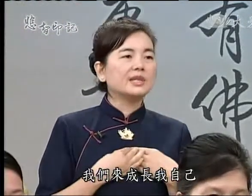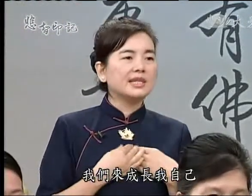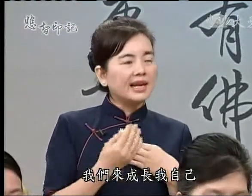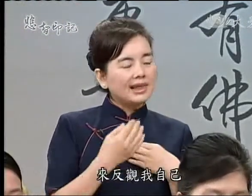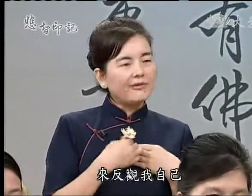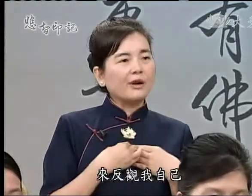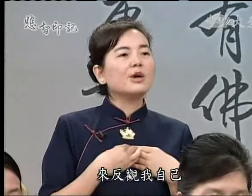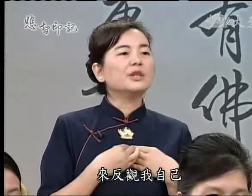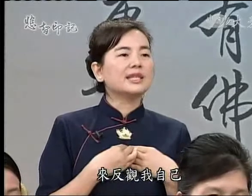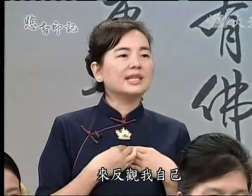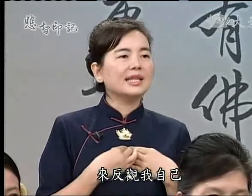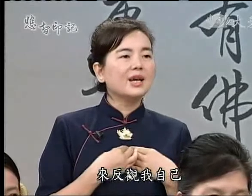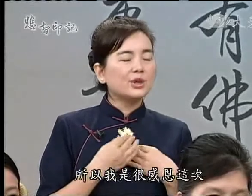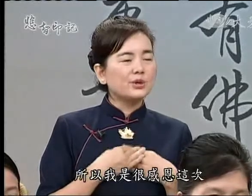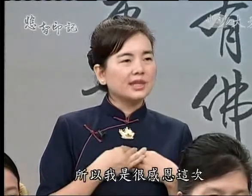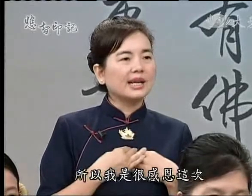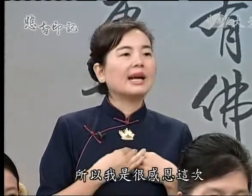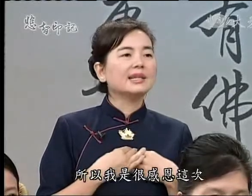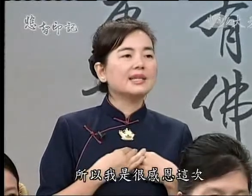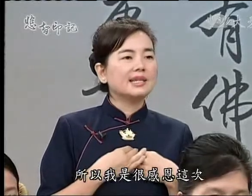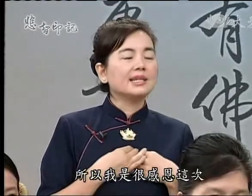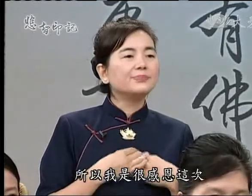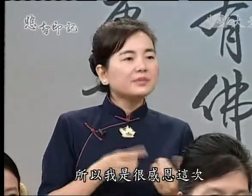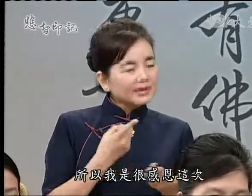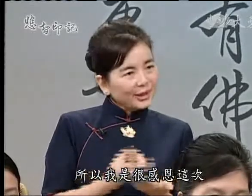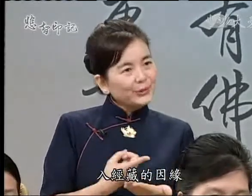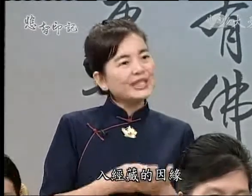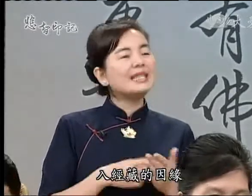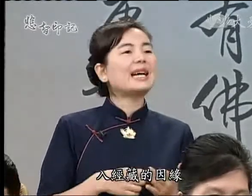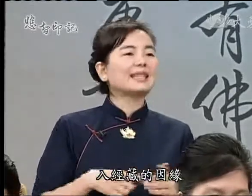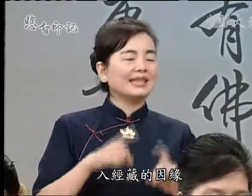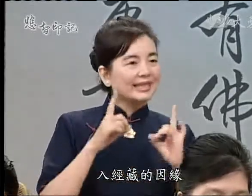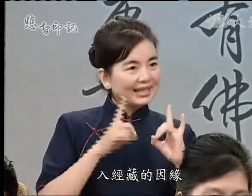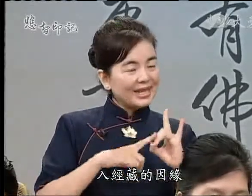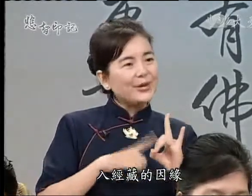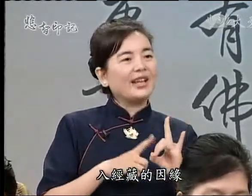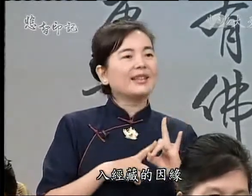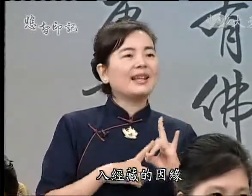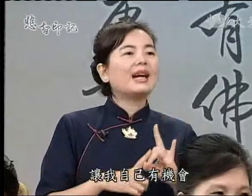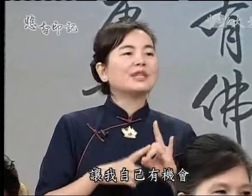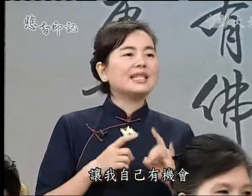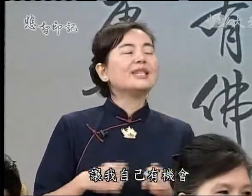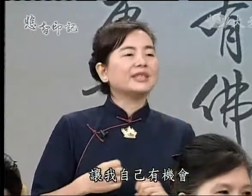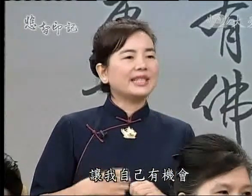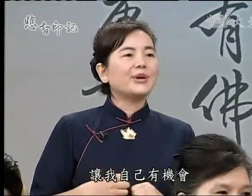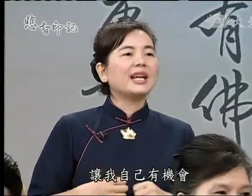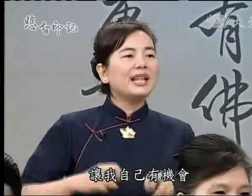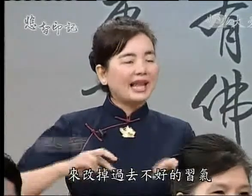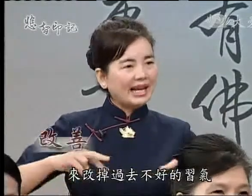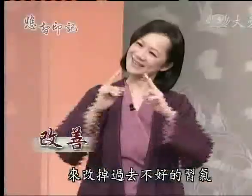自己，来反观我自己。所以我是很感恩这次录金藏的因缘，让我自己有机会来改掉